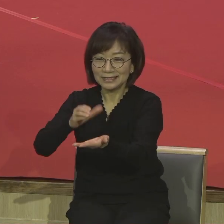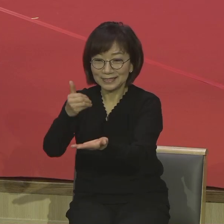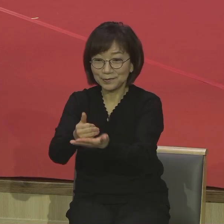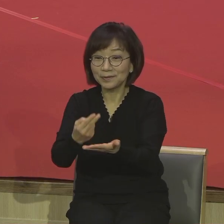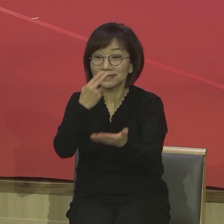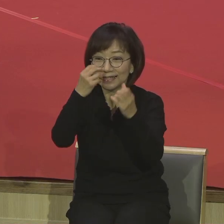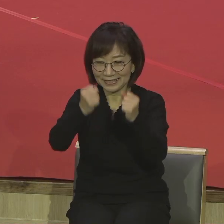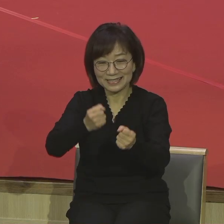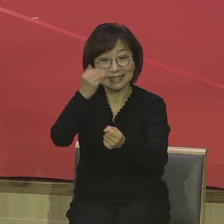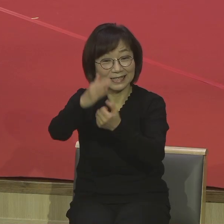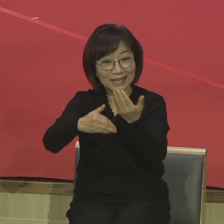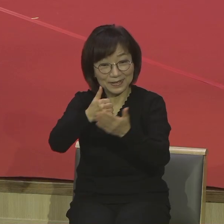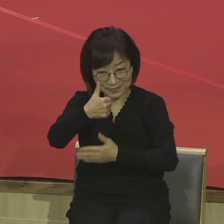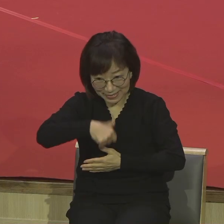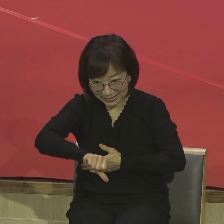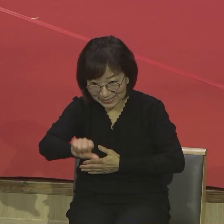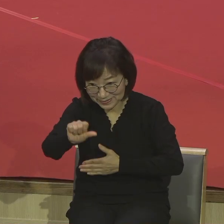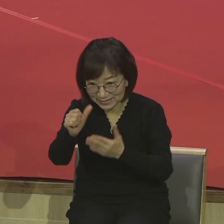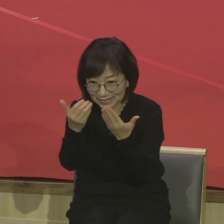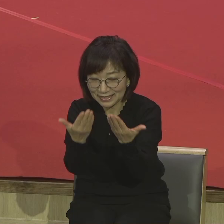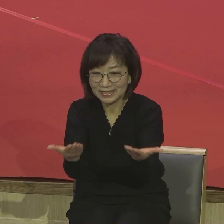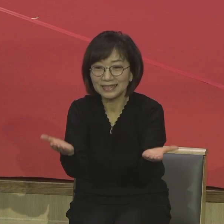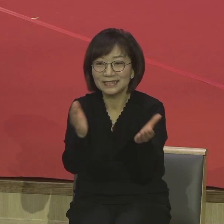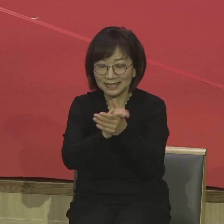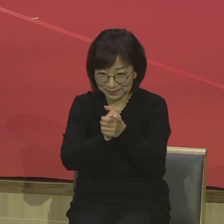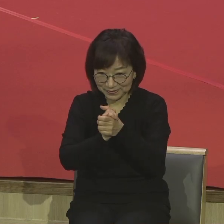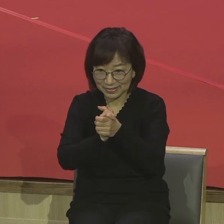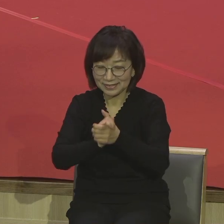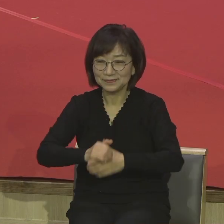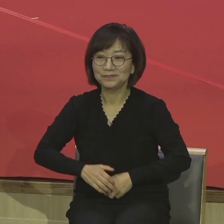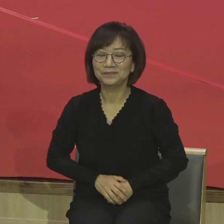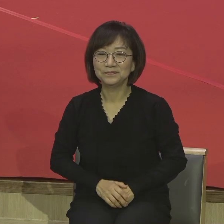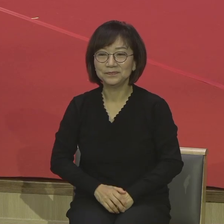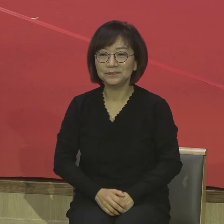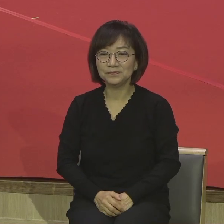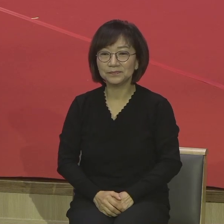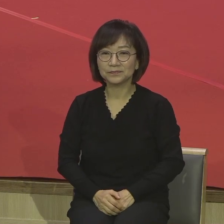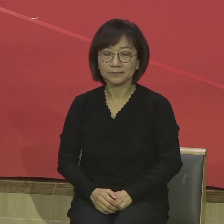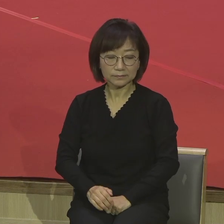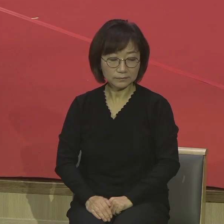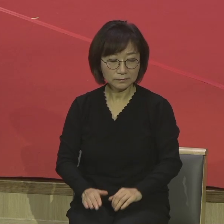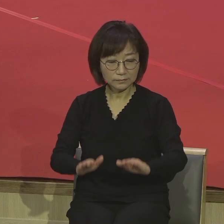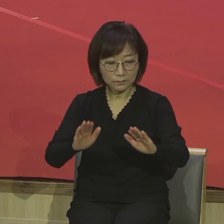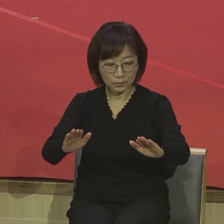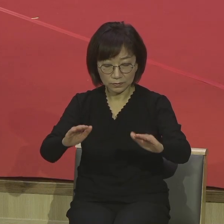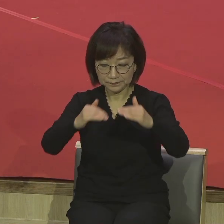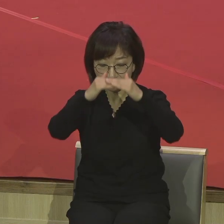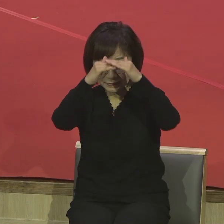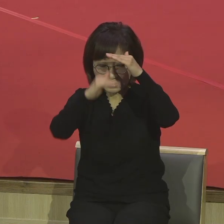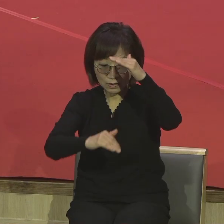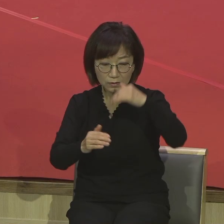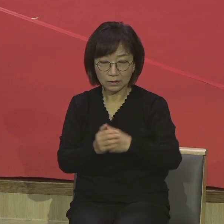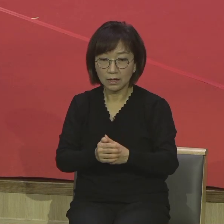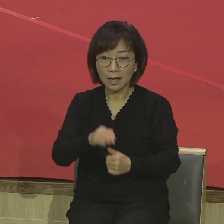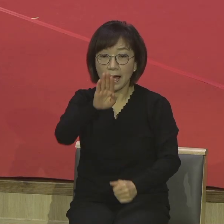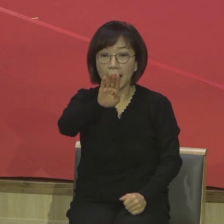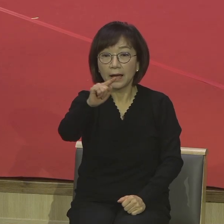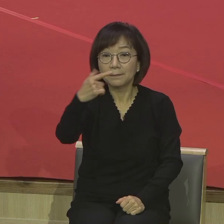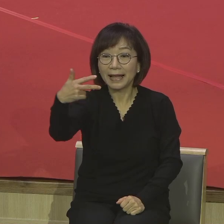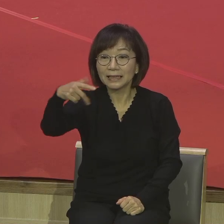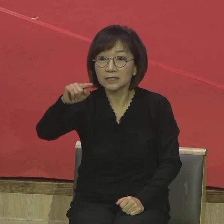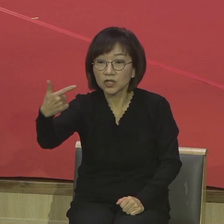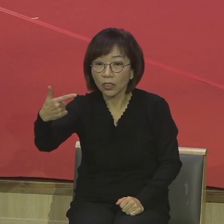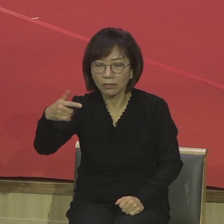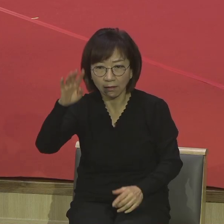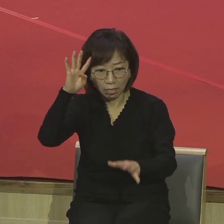그리스도시요 살아계신 하나님의 아들이십니다. 아멘. 이거들의 말씀 가지고 반전의